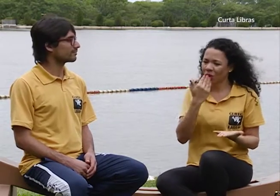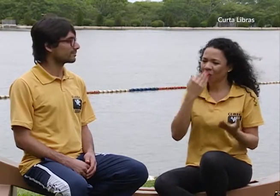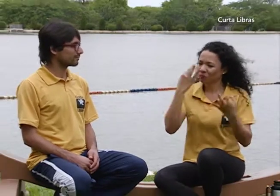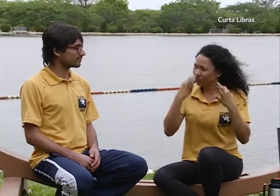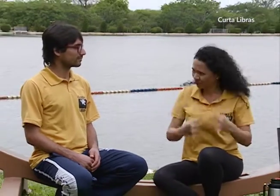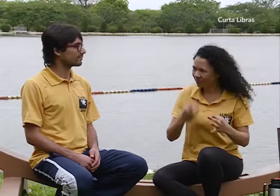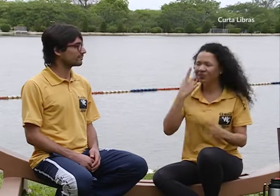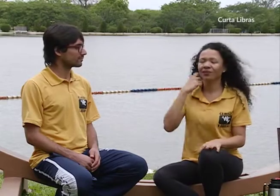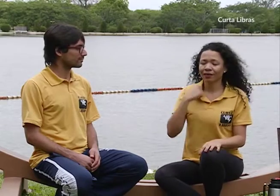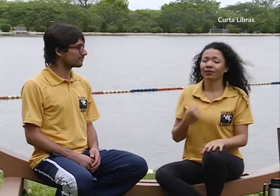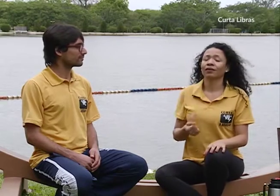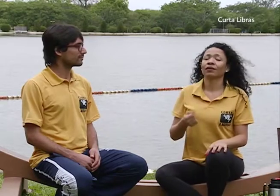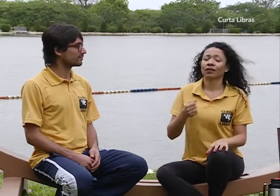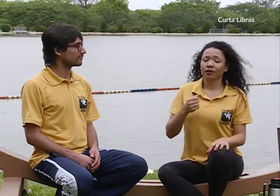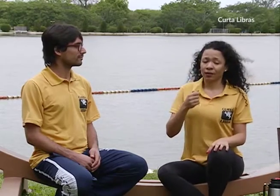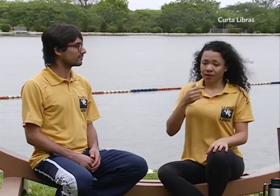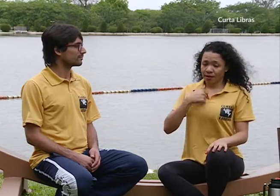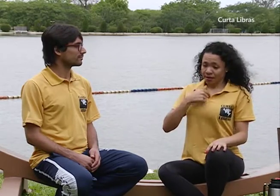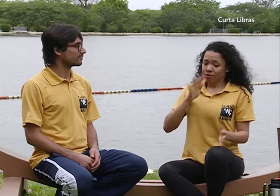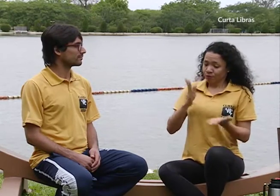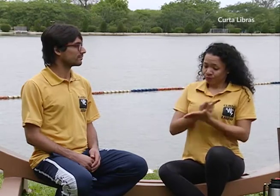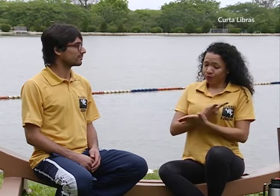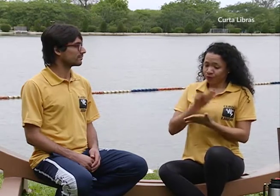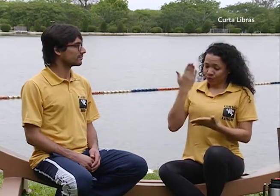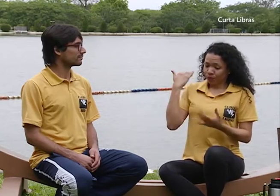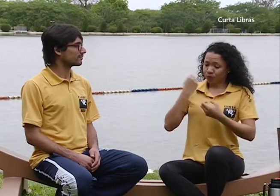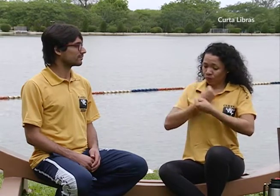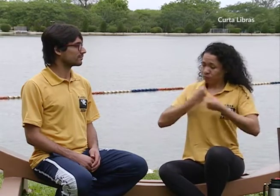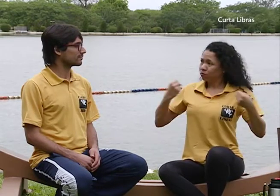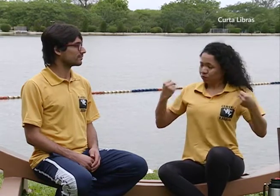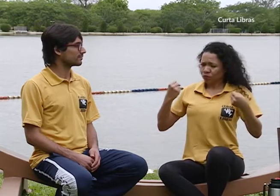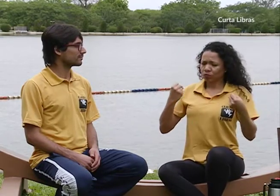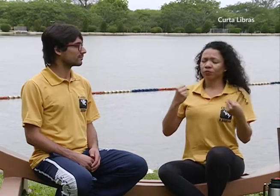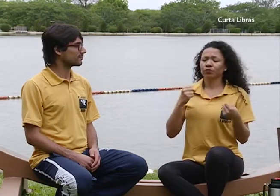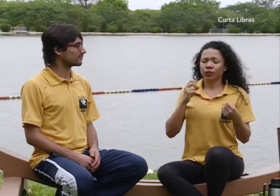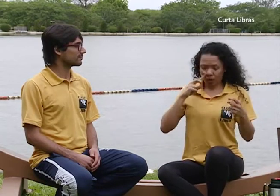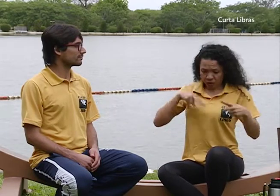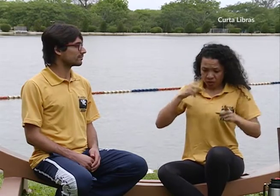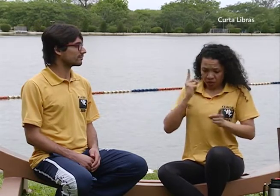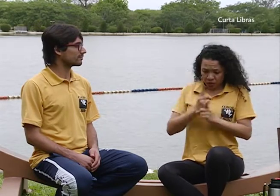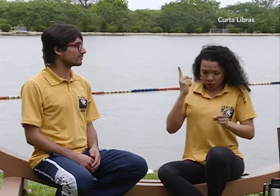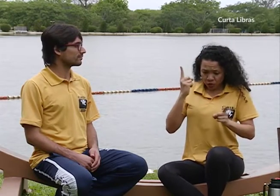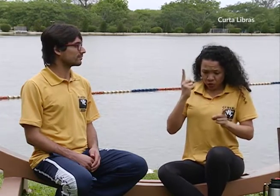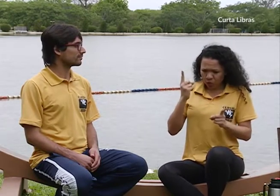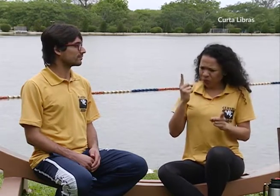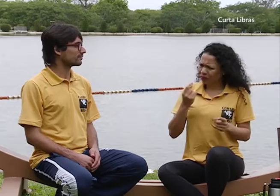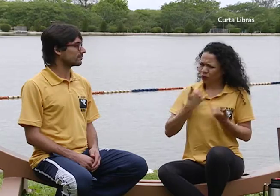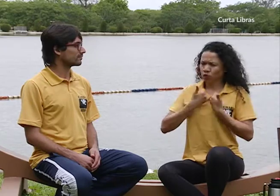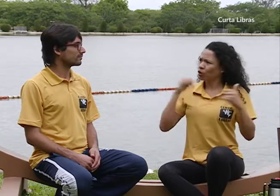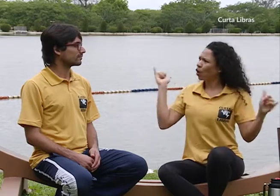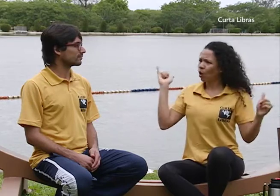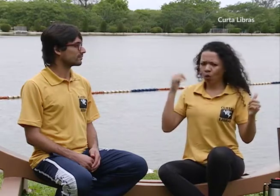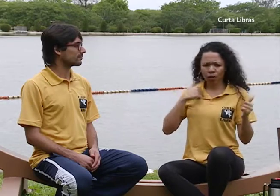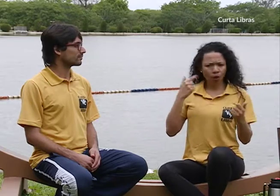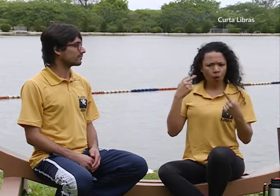alimentar de forma correta. Eu, por exemplo, antes que estava mais gorda, era impressionante que eu não conseguia